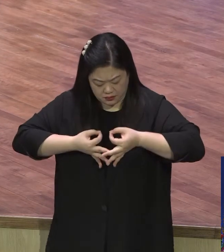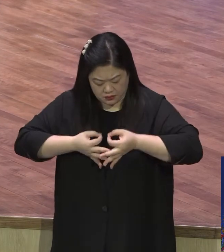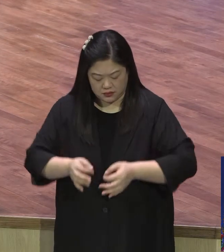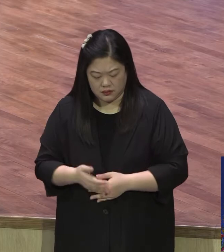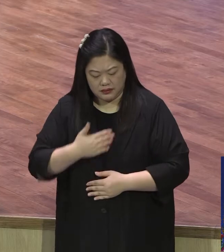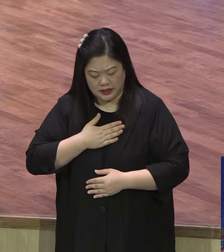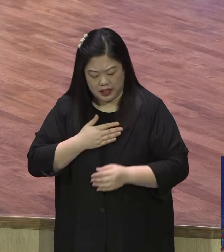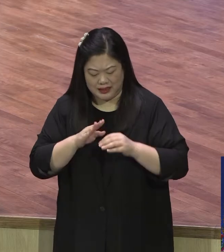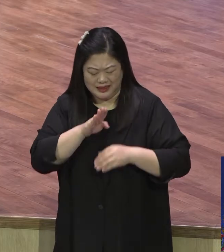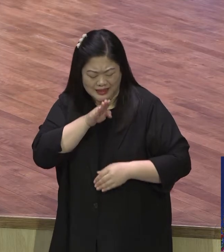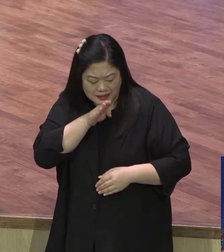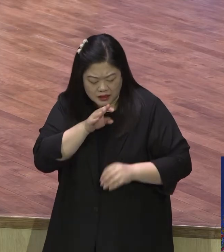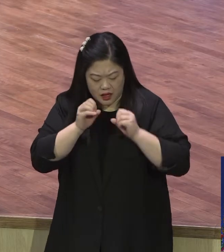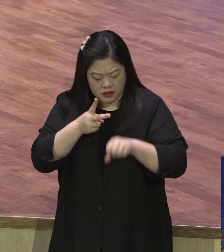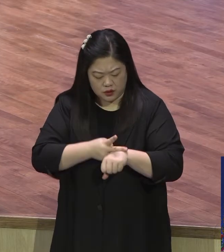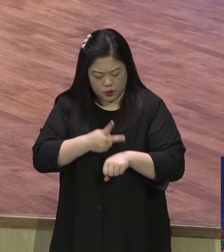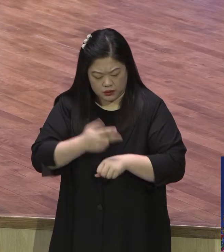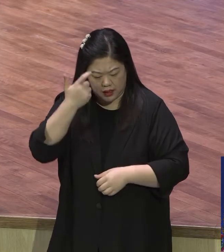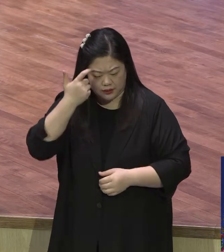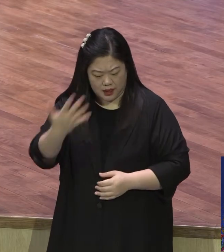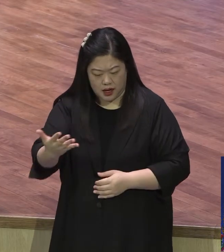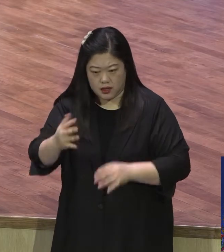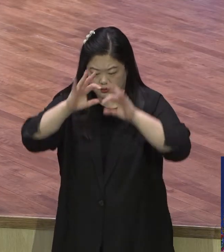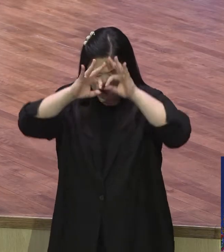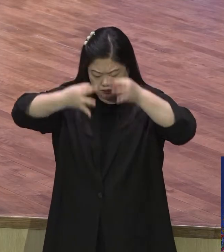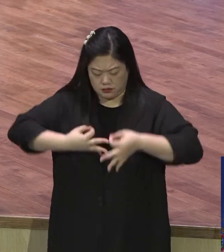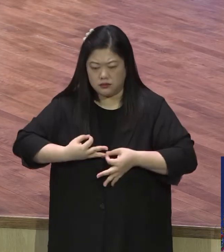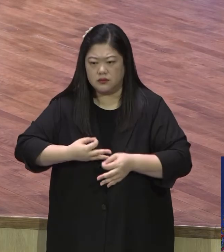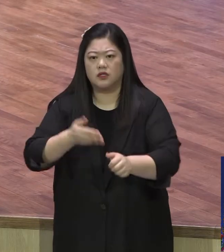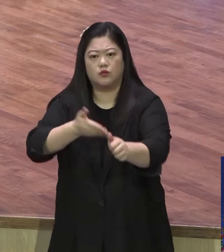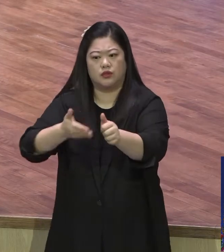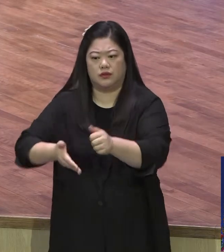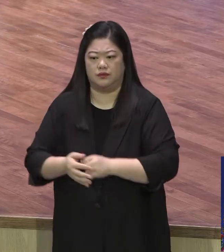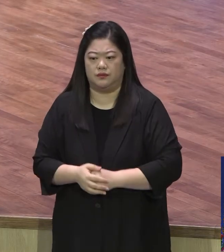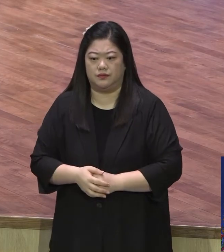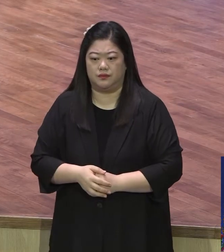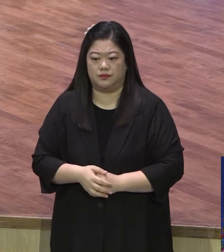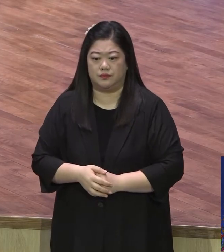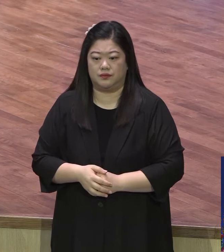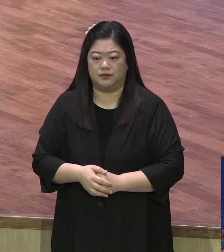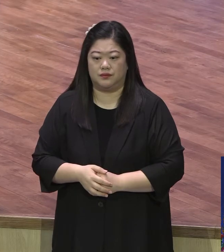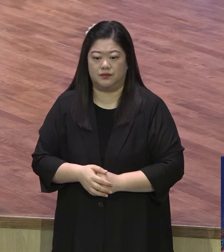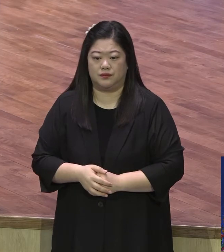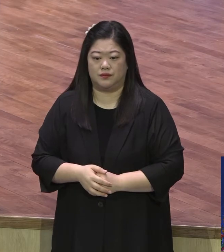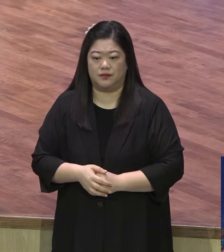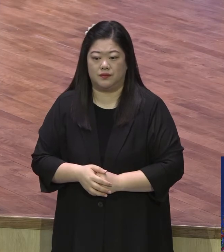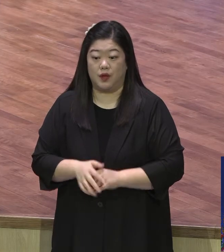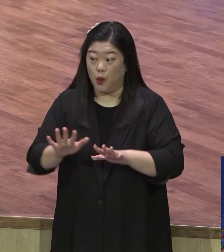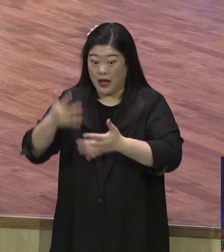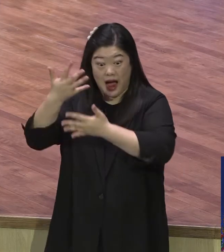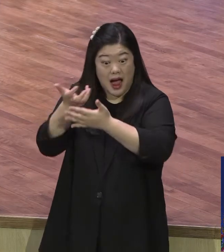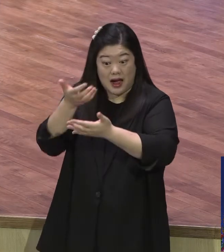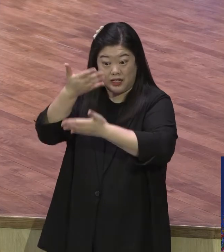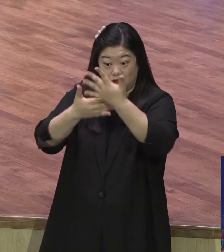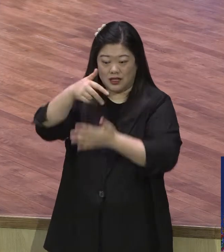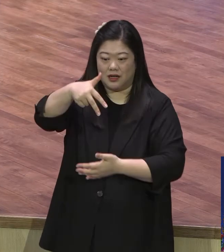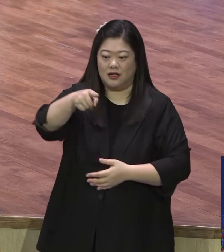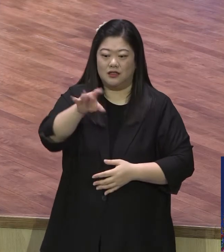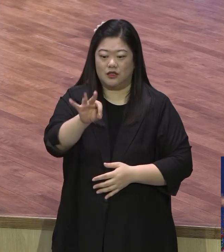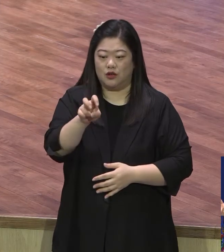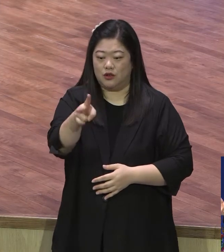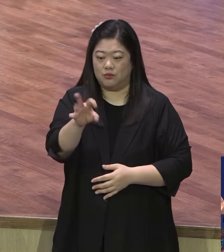단민족에게 복음을 증거하고 있는 그런 삶을 사느냐 우리 정민 성교사 우리 김동기 성교사 이런 분은 진짜 할 말 이런